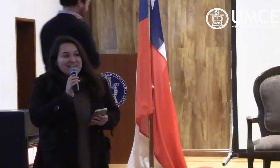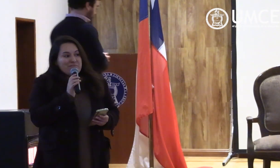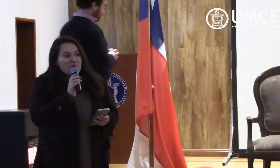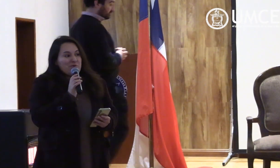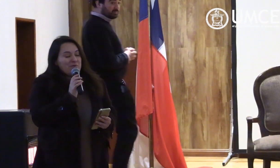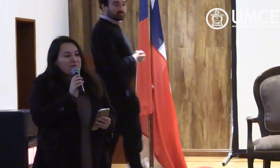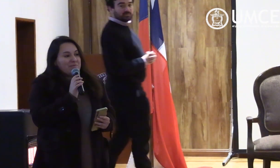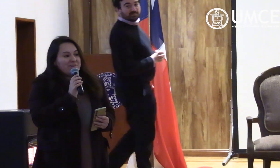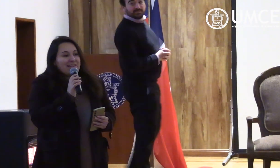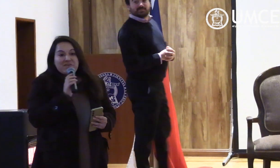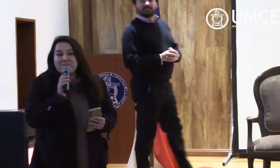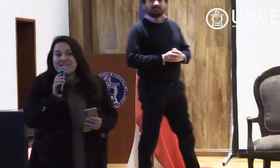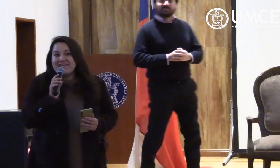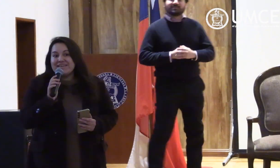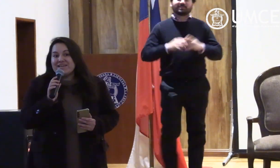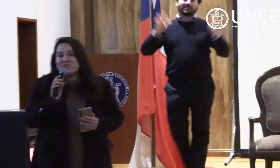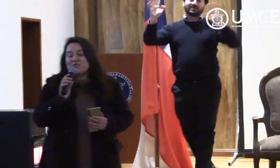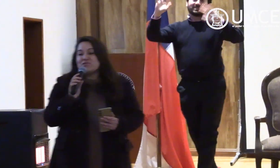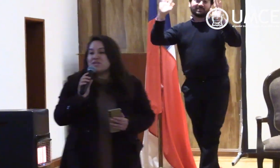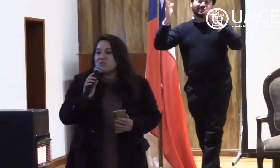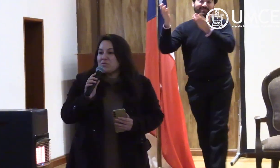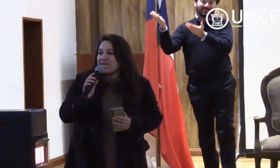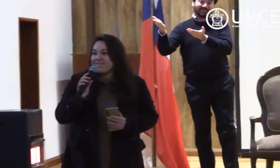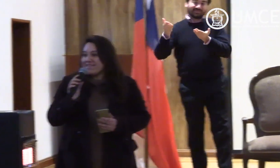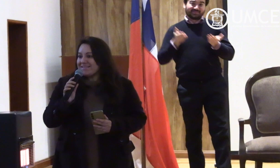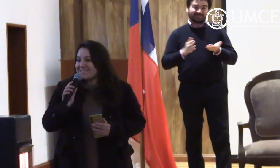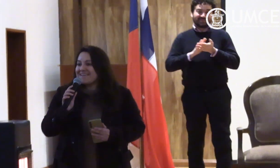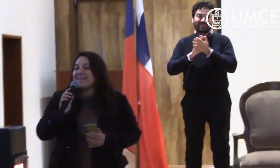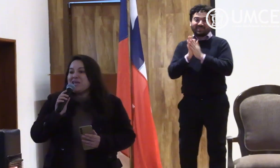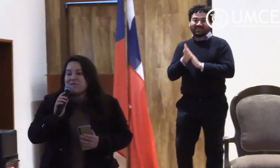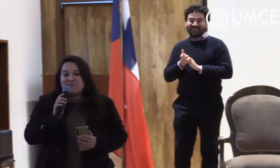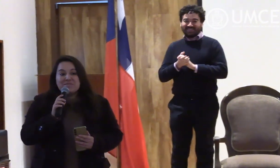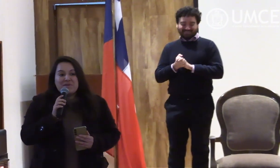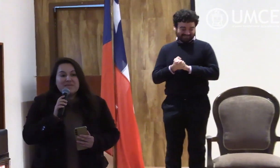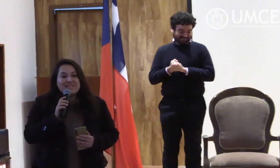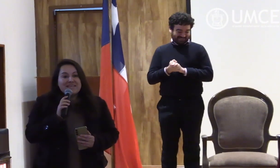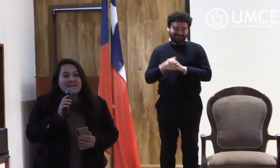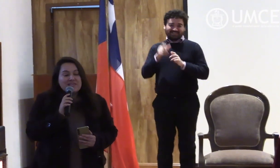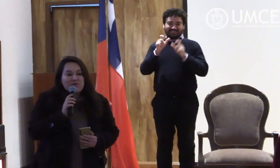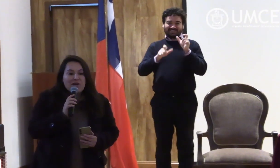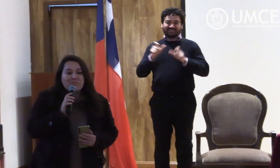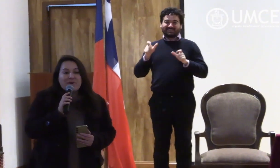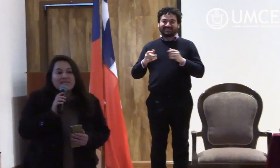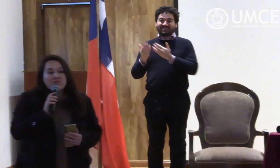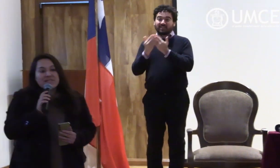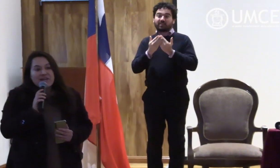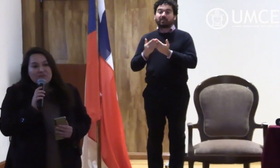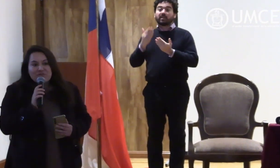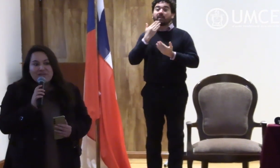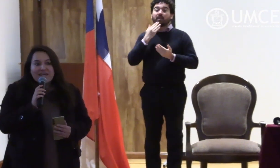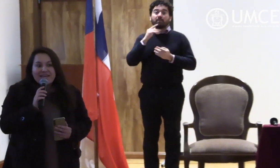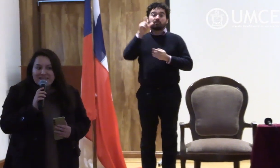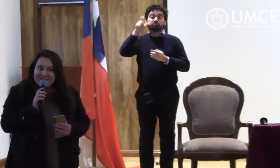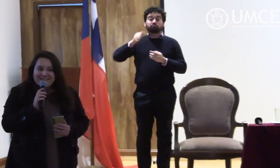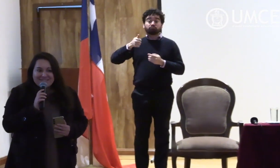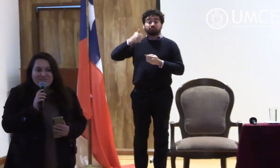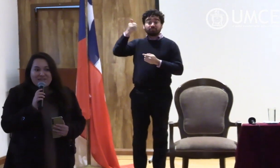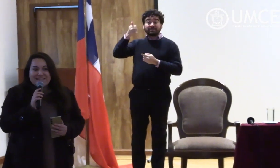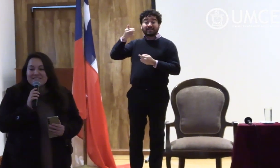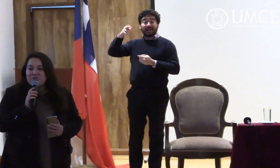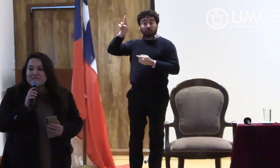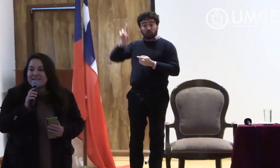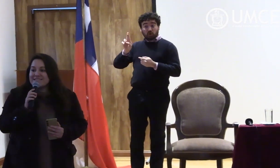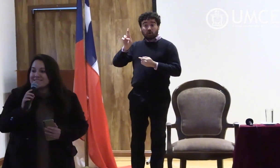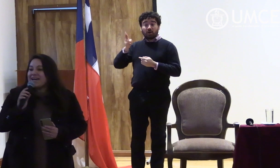Hola, le damos la bienvenida a todos los estudiantes, principalmente a quien nos acompaña, nuestra rectora, la